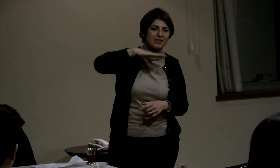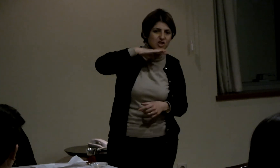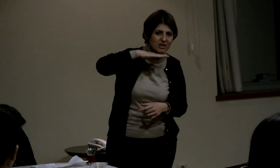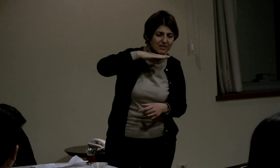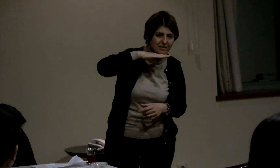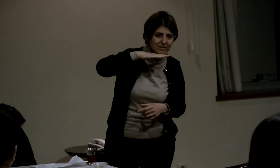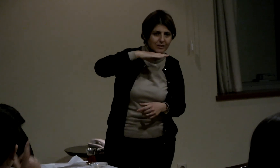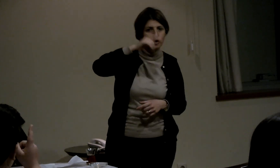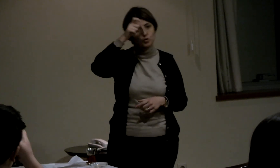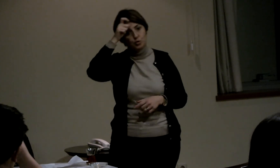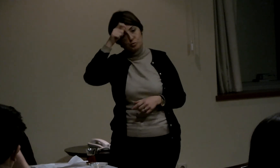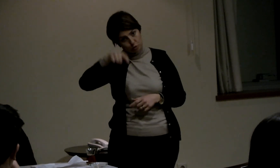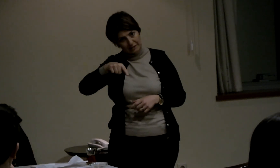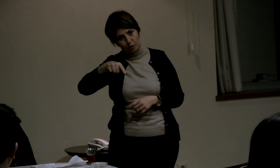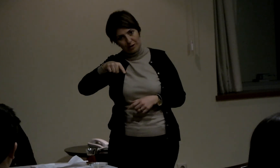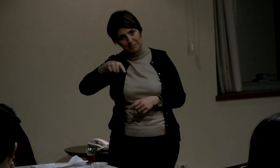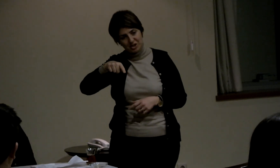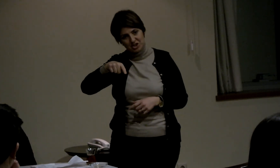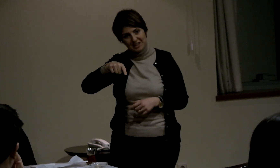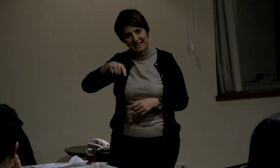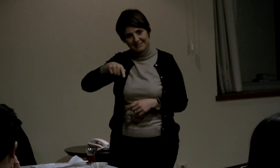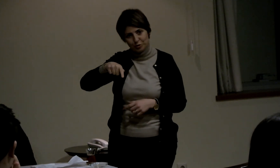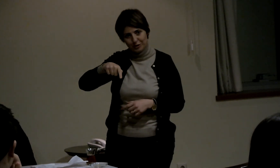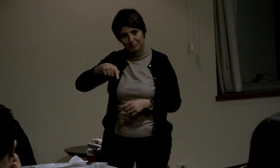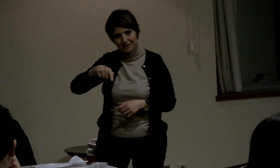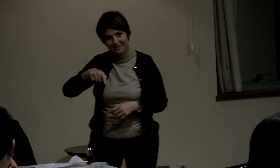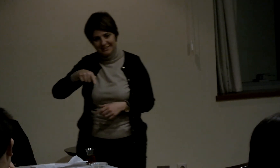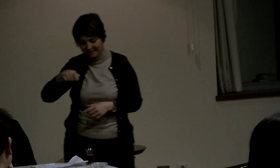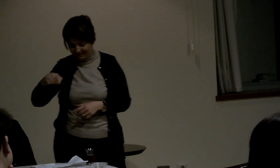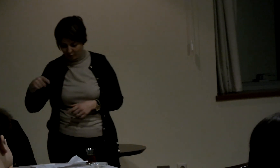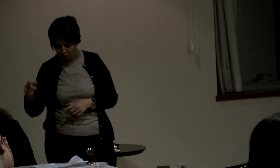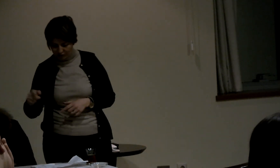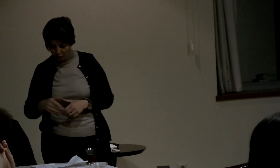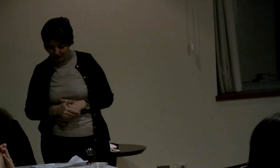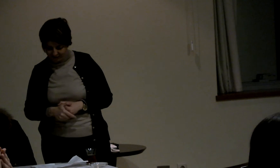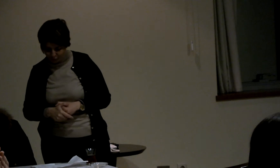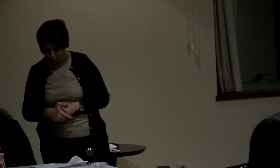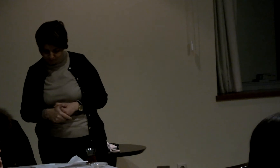Yabancı, Türk burada da önemli, içeceklerde de önemli. Orada da o ayrılıyor.